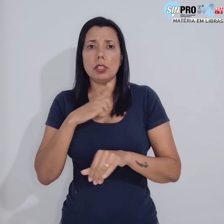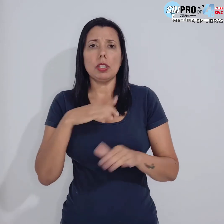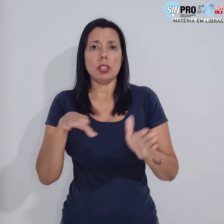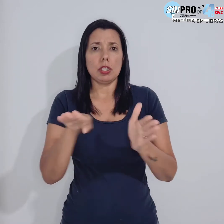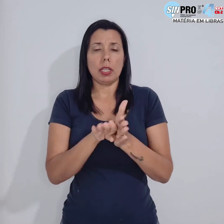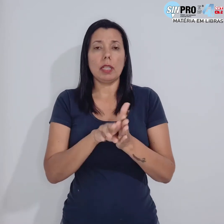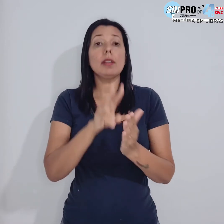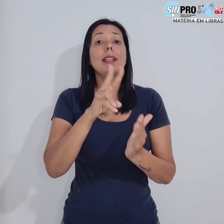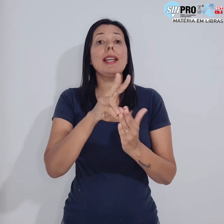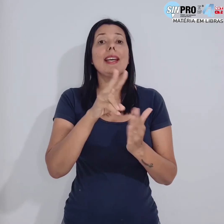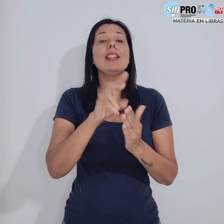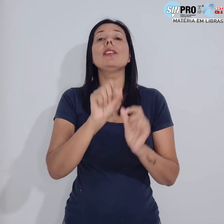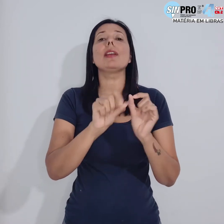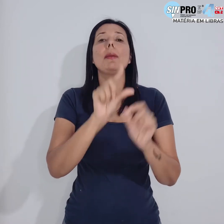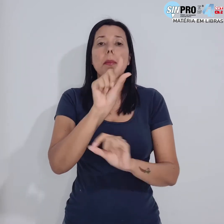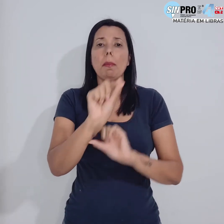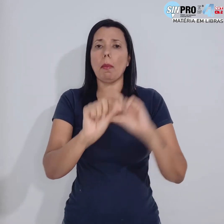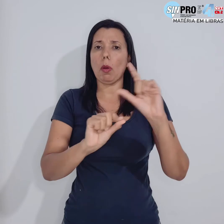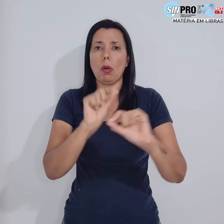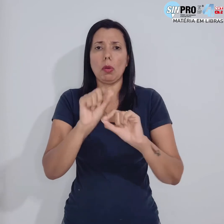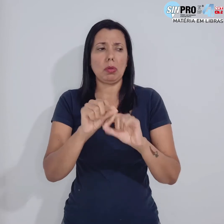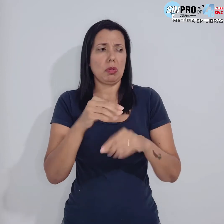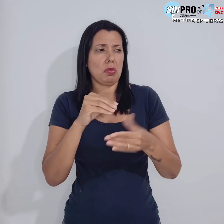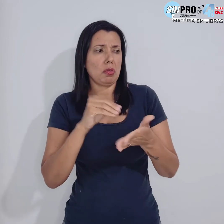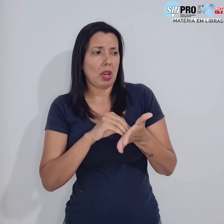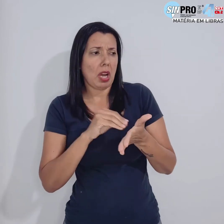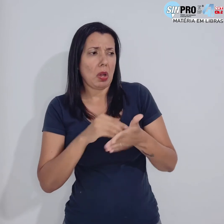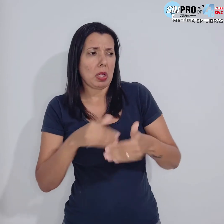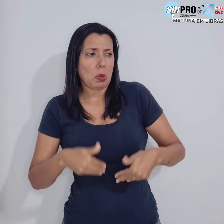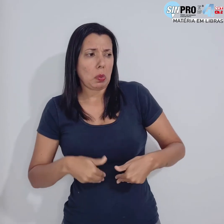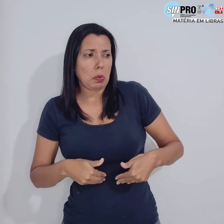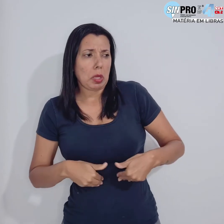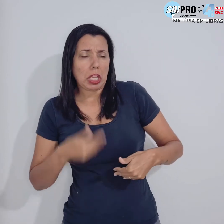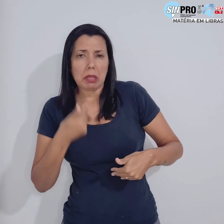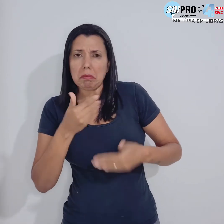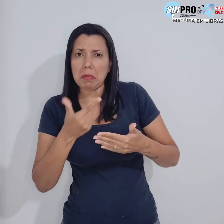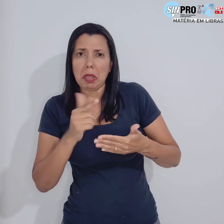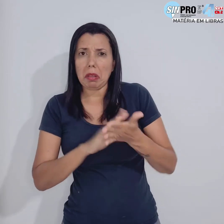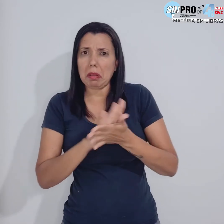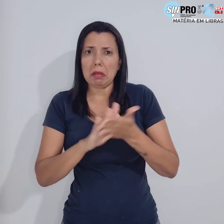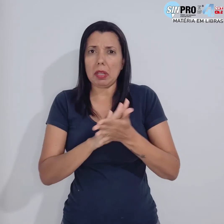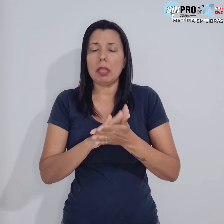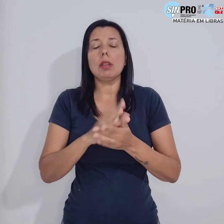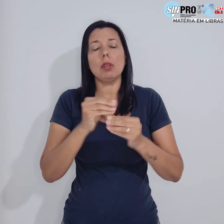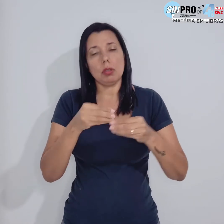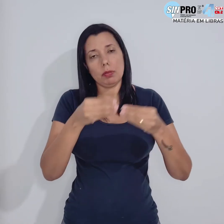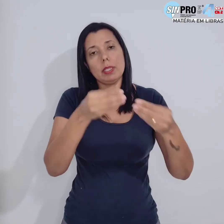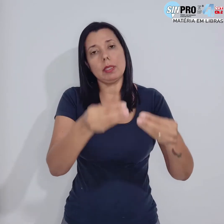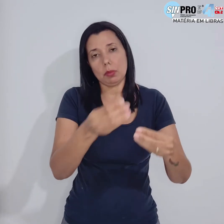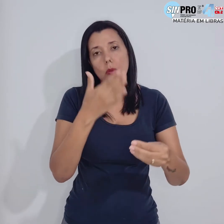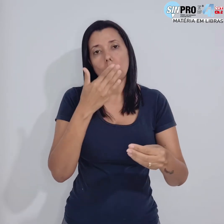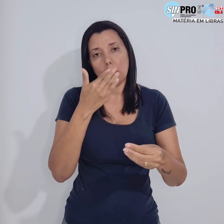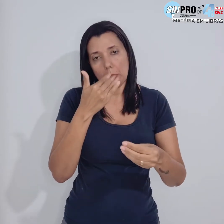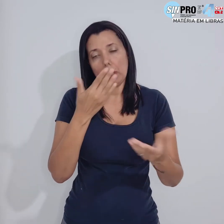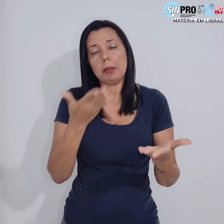lutas, em alguns momentos em maior intensidade, em outros menos, lembra Iberê. Afirma